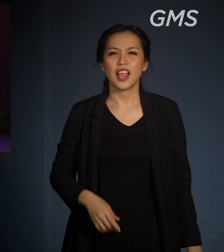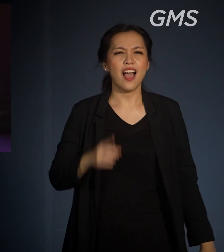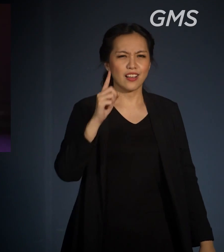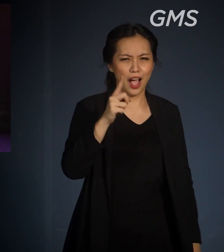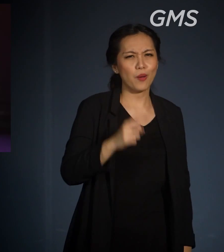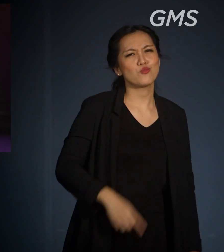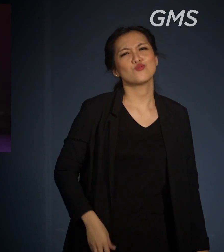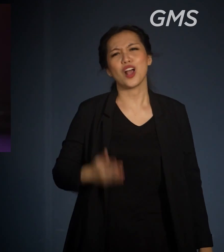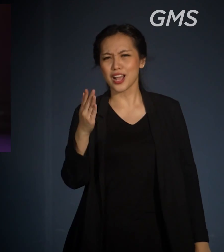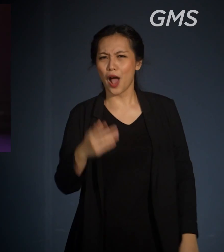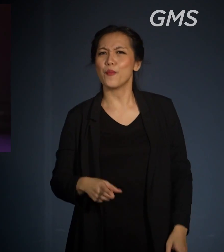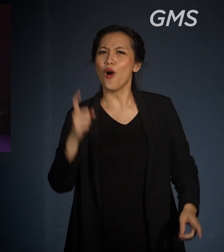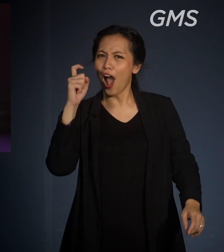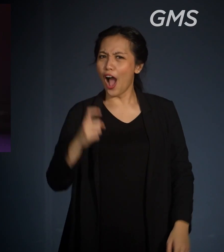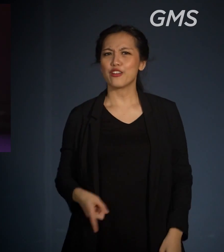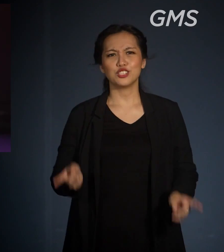yang lalu.